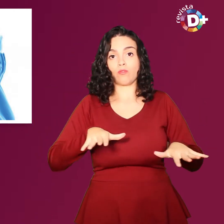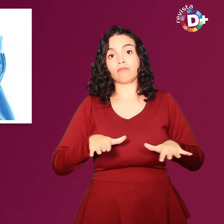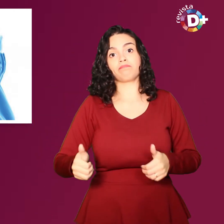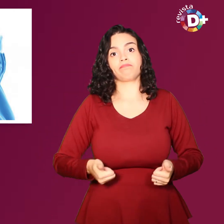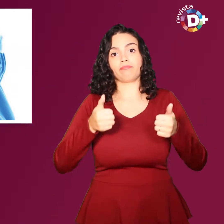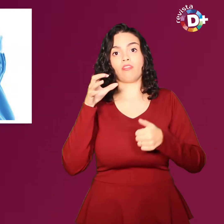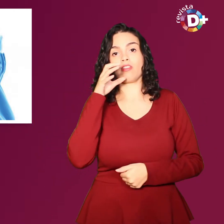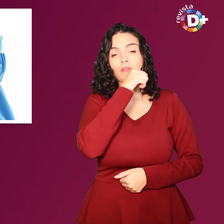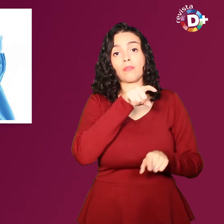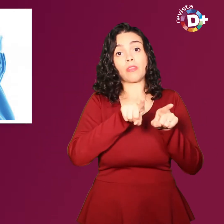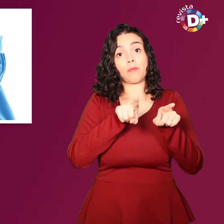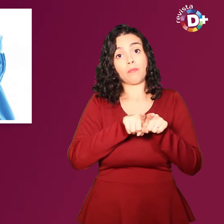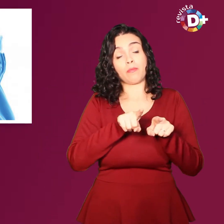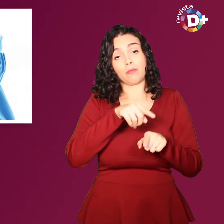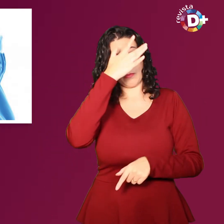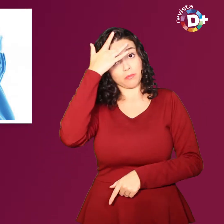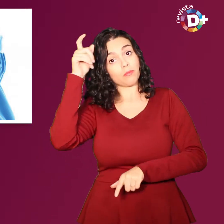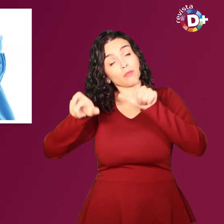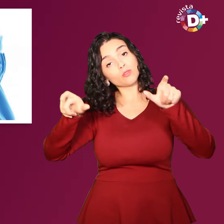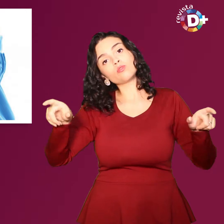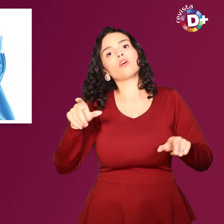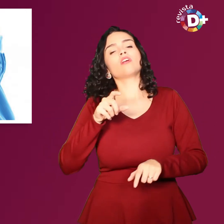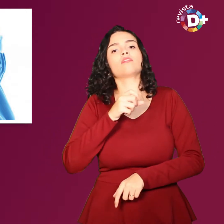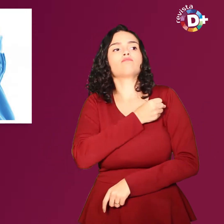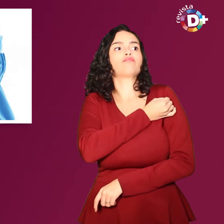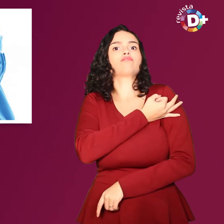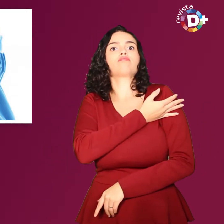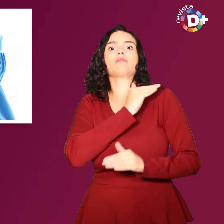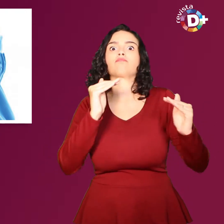E notamos que os pacientes mais escolarizados também levam vantagem.